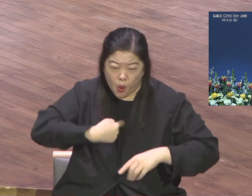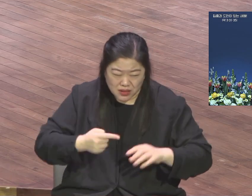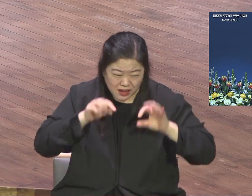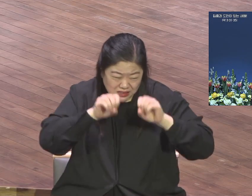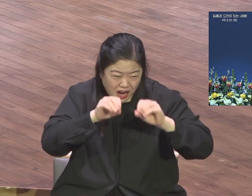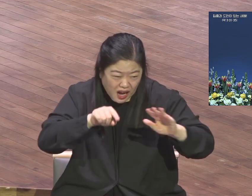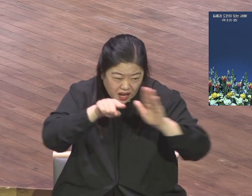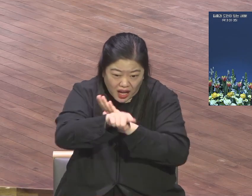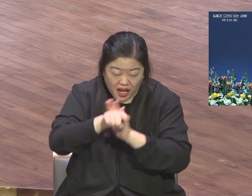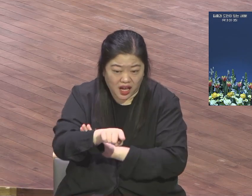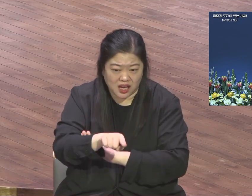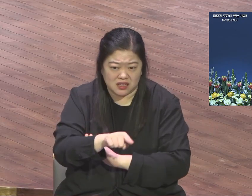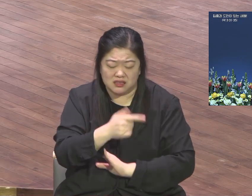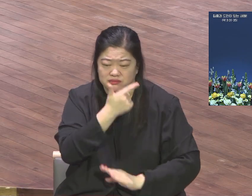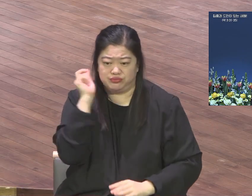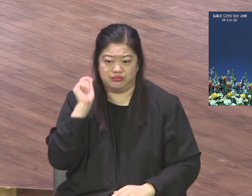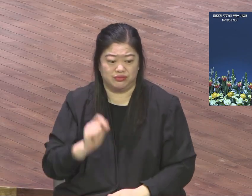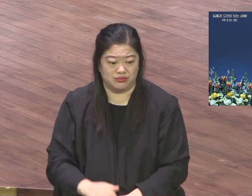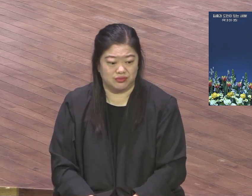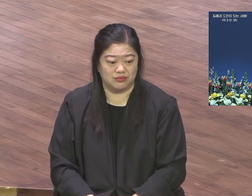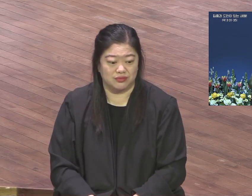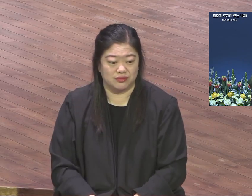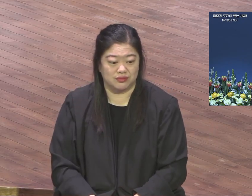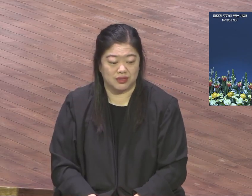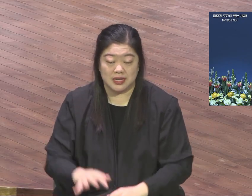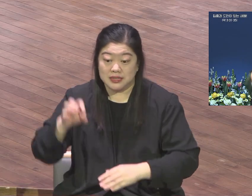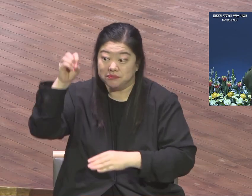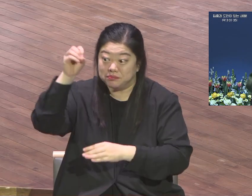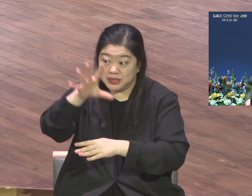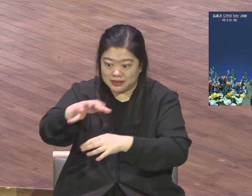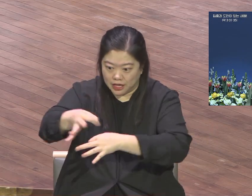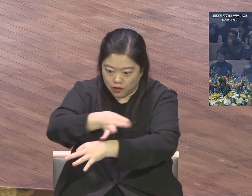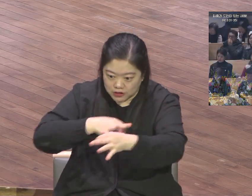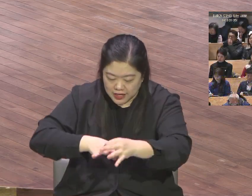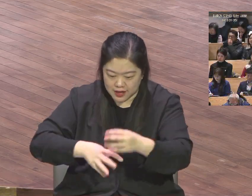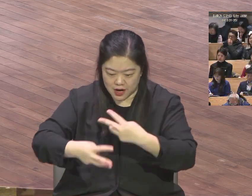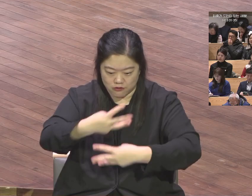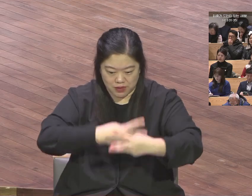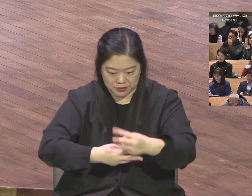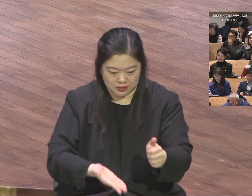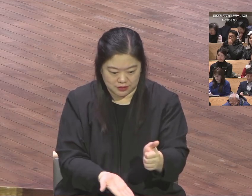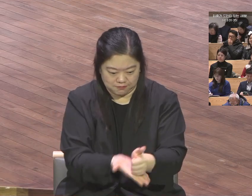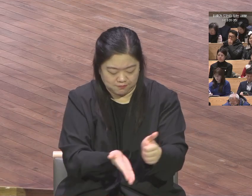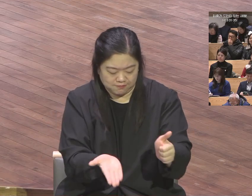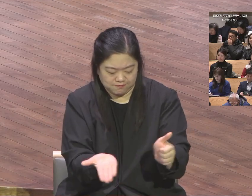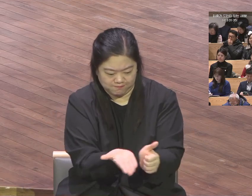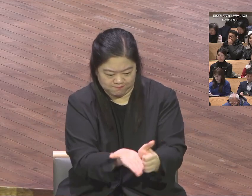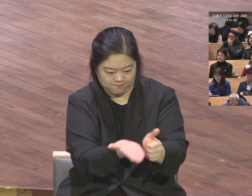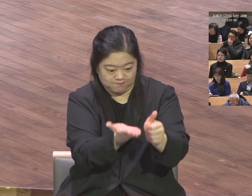성교 경제 빛의 경제 렘넌트 경제를 허락하여 주옵소서.